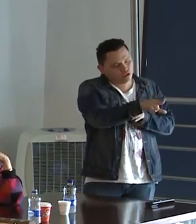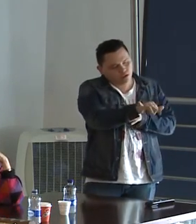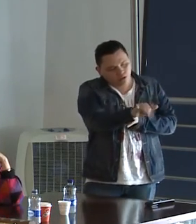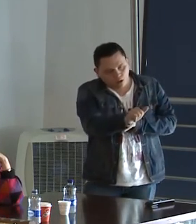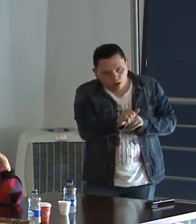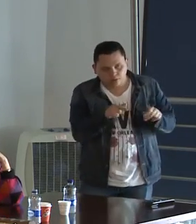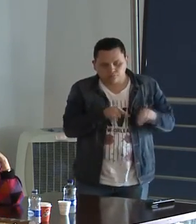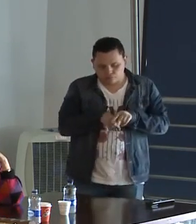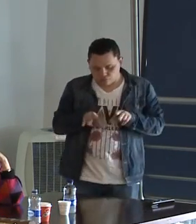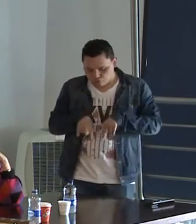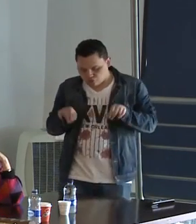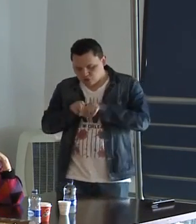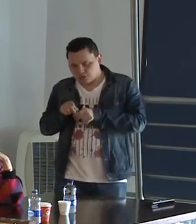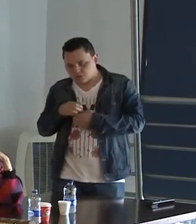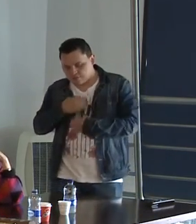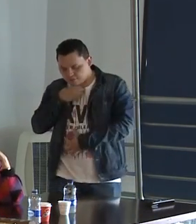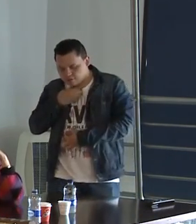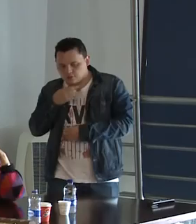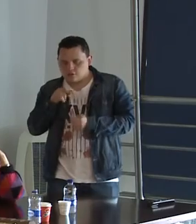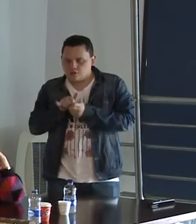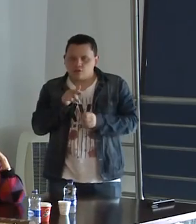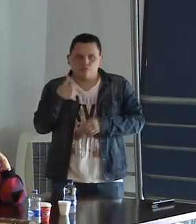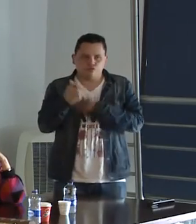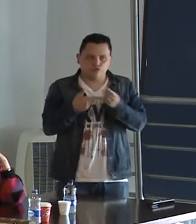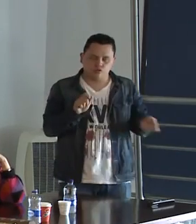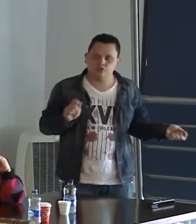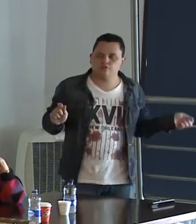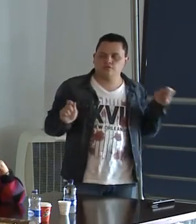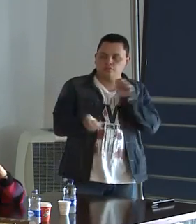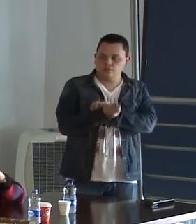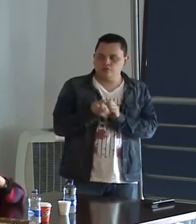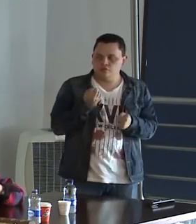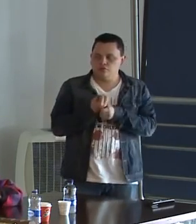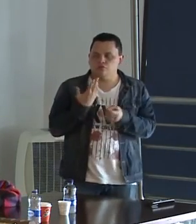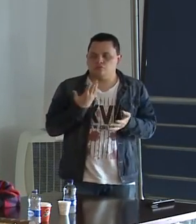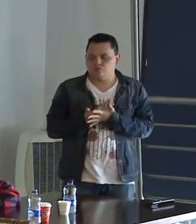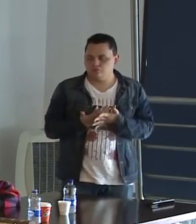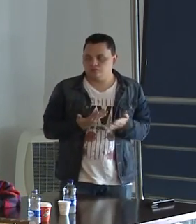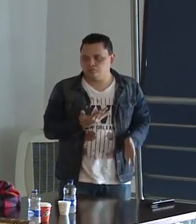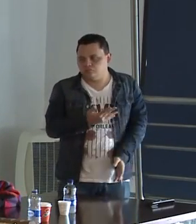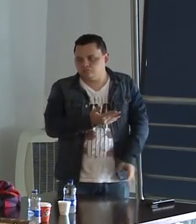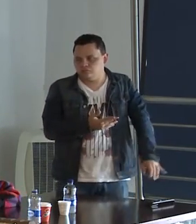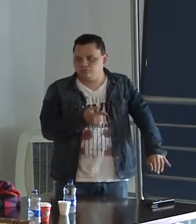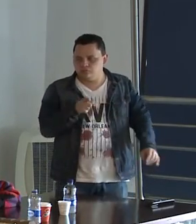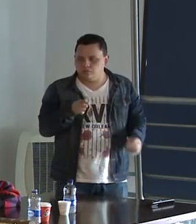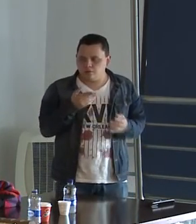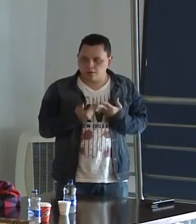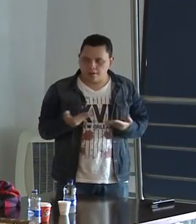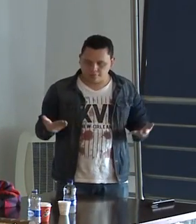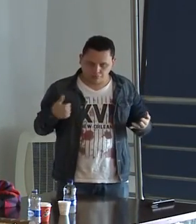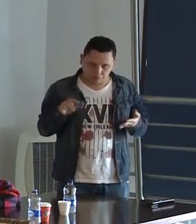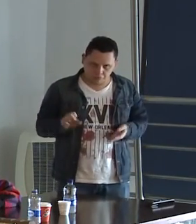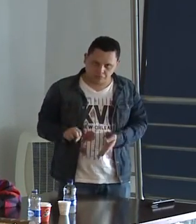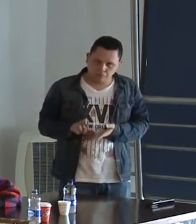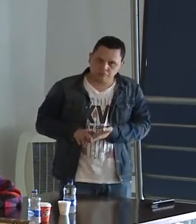trabajo en la vida cotidiana y los esfuerzos de transformación estructural. O sea, creo que aquí hay unos elementos que podemos